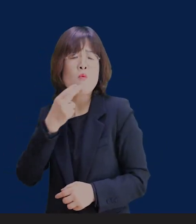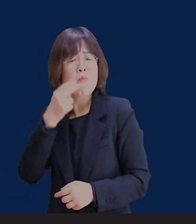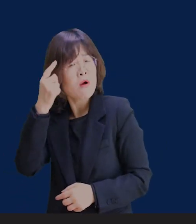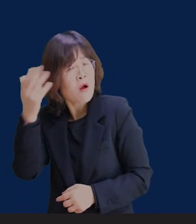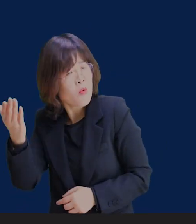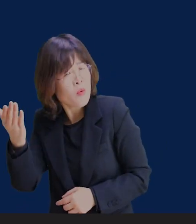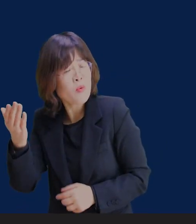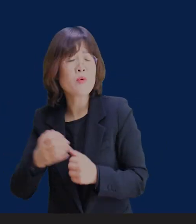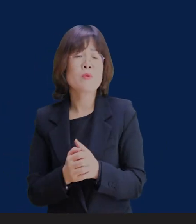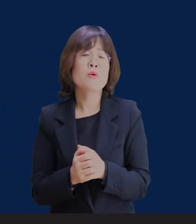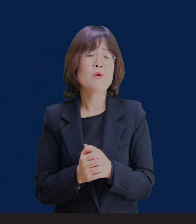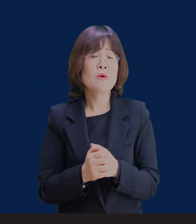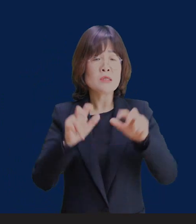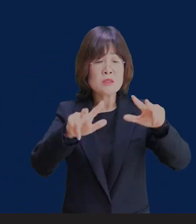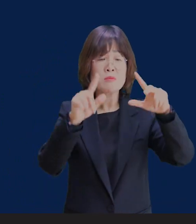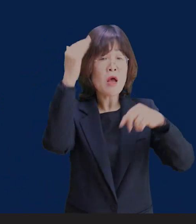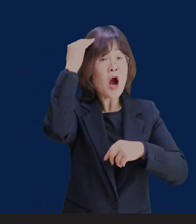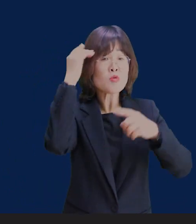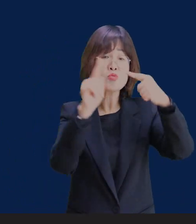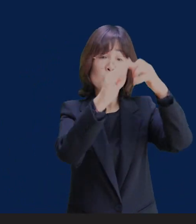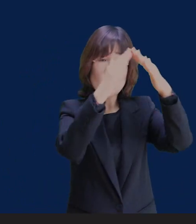지금의 한국교회를 보실 때에,